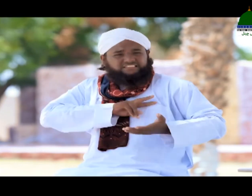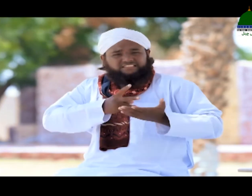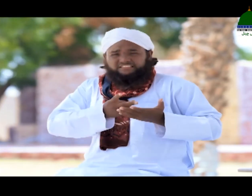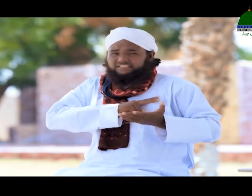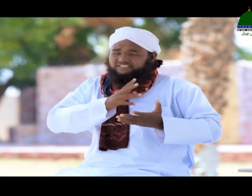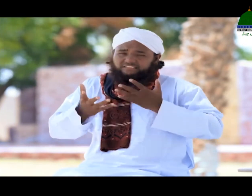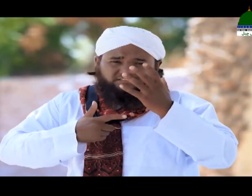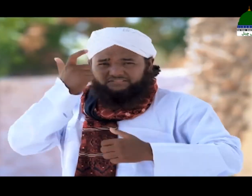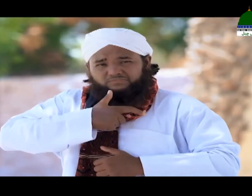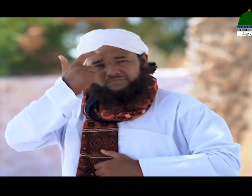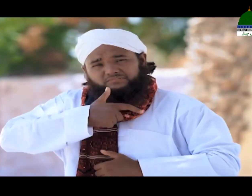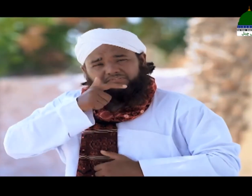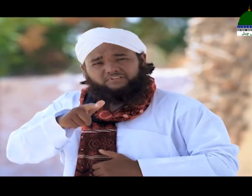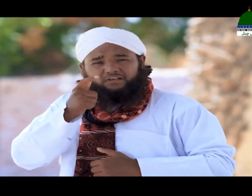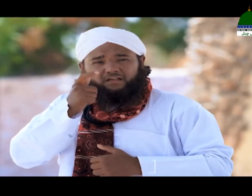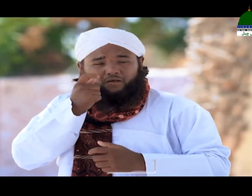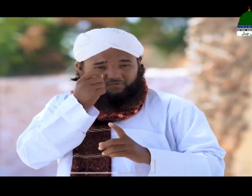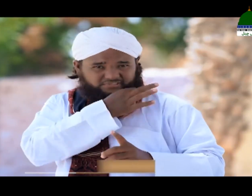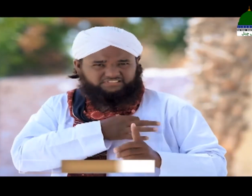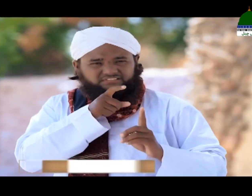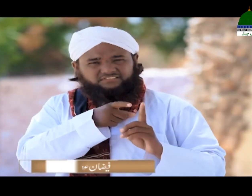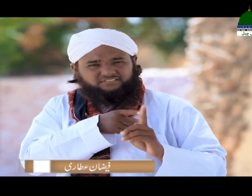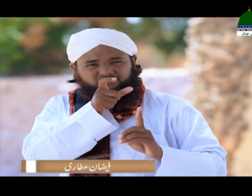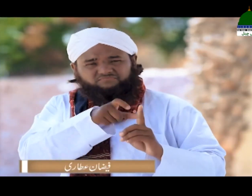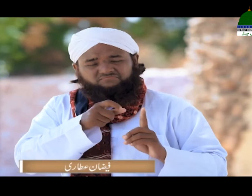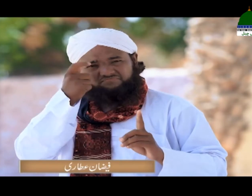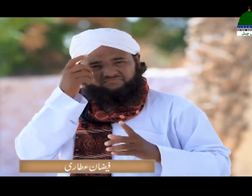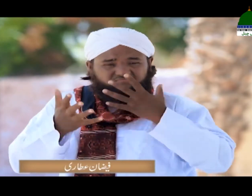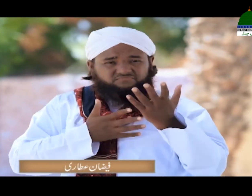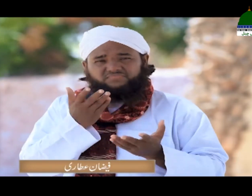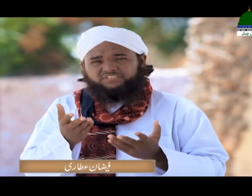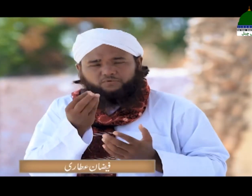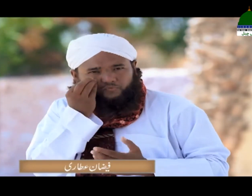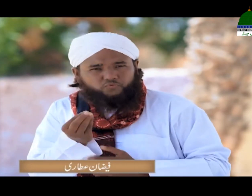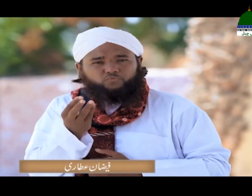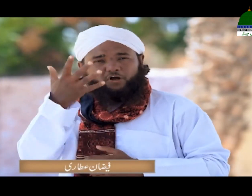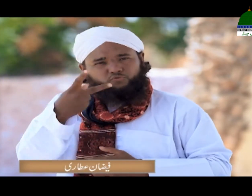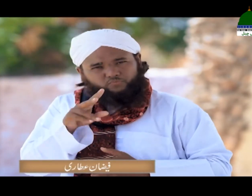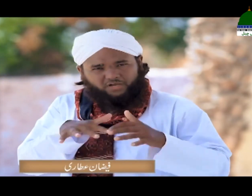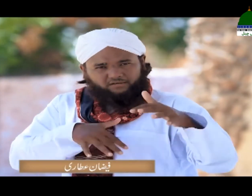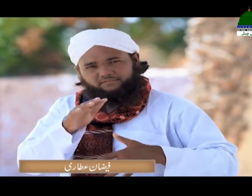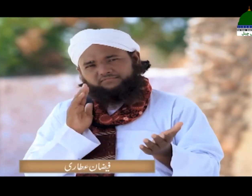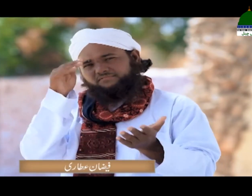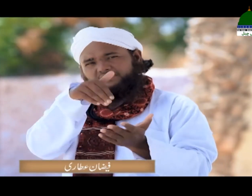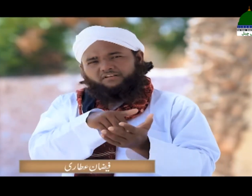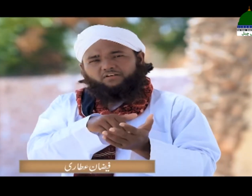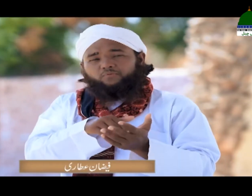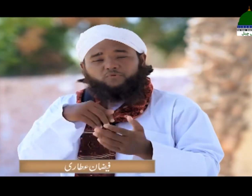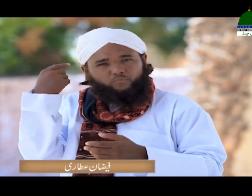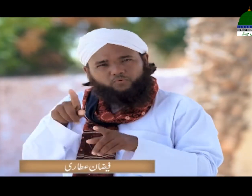تھے، اس کی اپنی بھی حالت قابل رحم تھی۔ بالآخر صبح وہ پھر بازار گیا اور مزدوروں کی صف میں